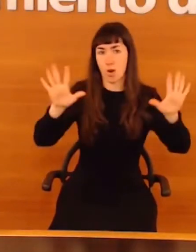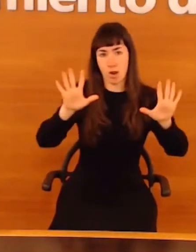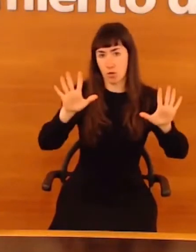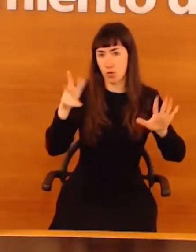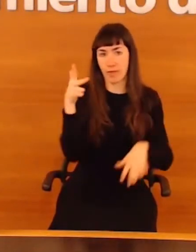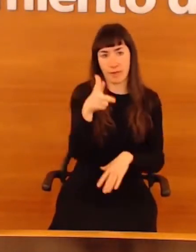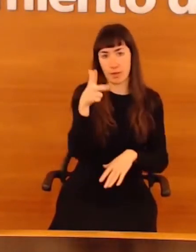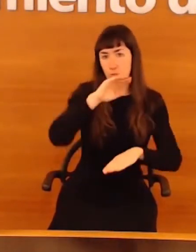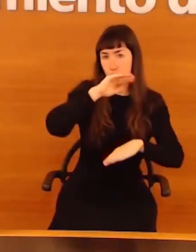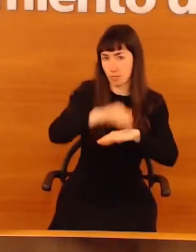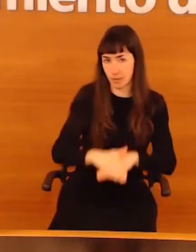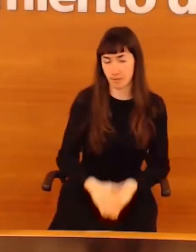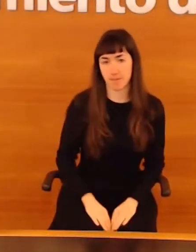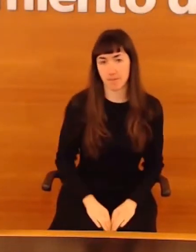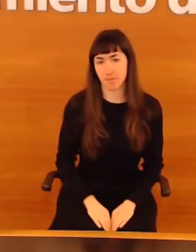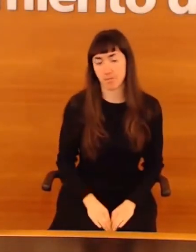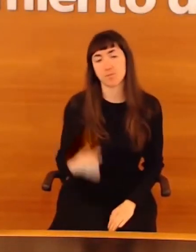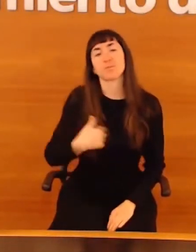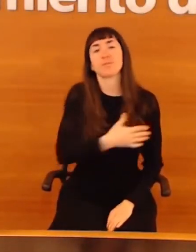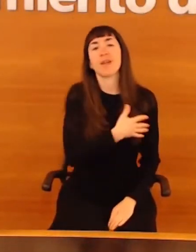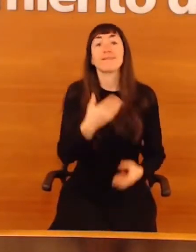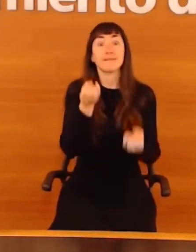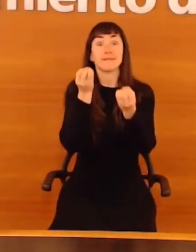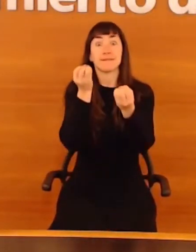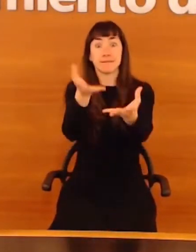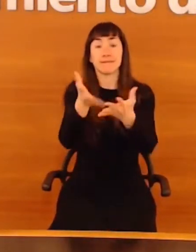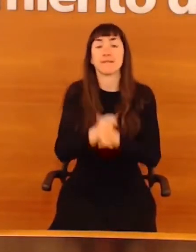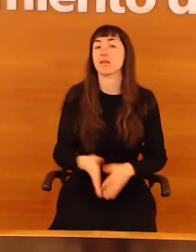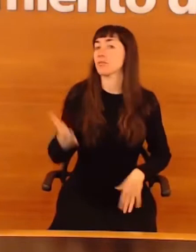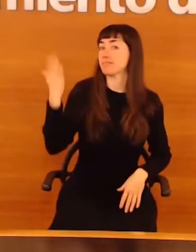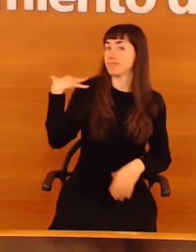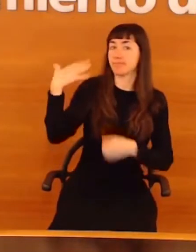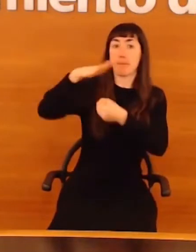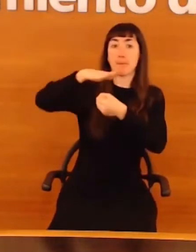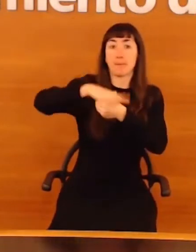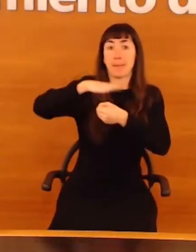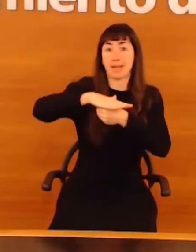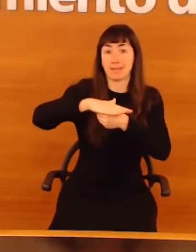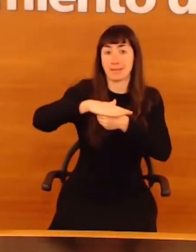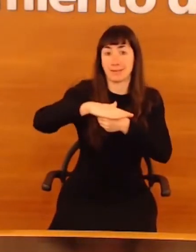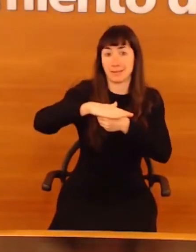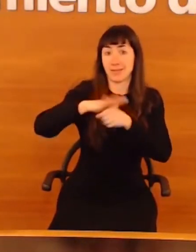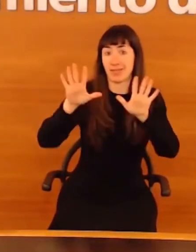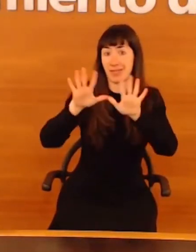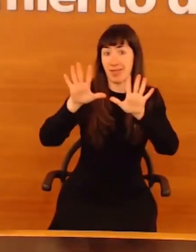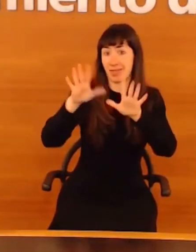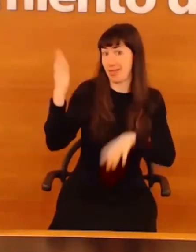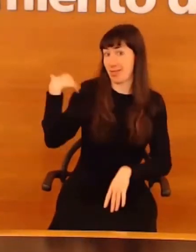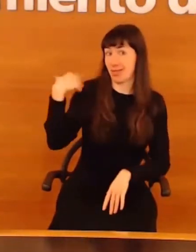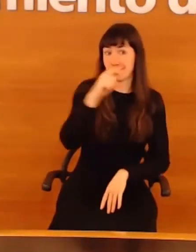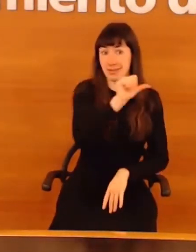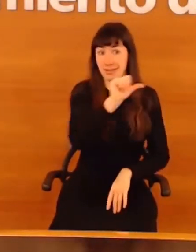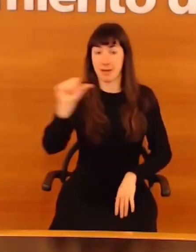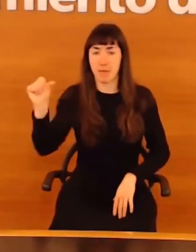ha de dar. Quiero informar de que desde el martes 10 de marzo pasado, este equipo de